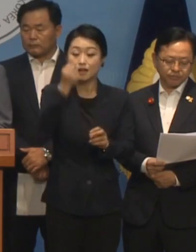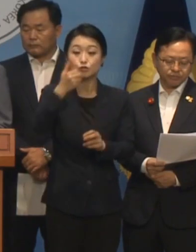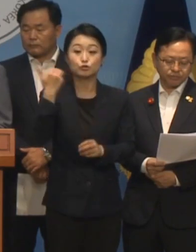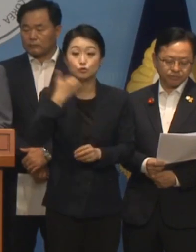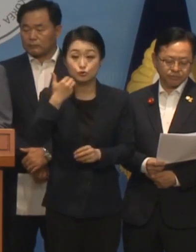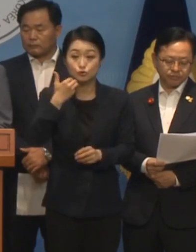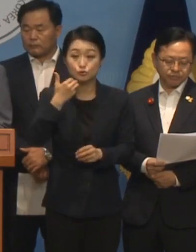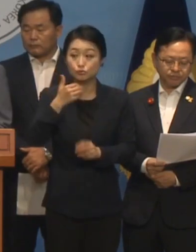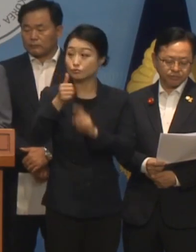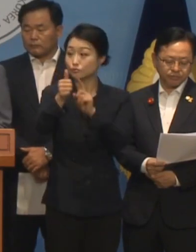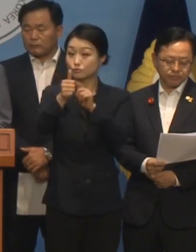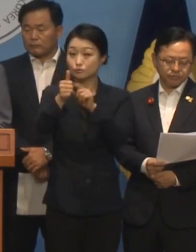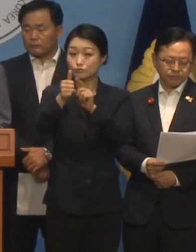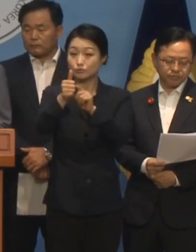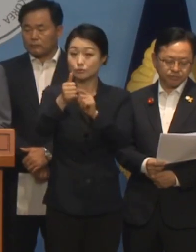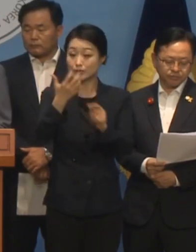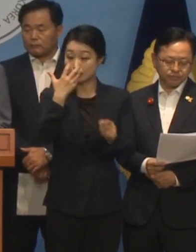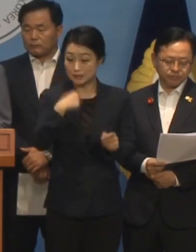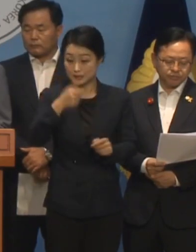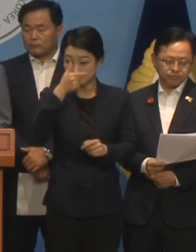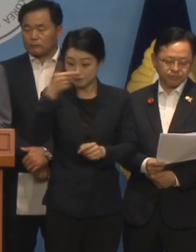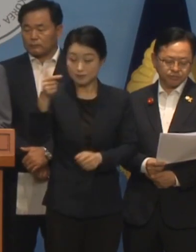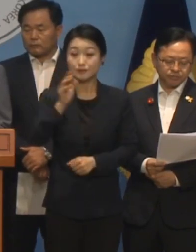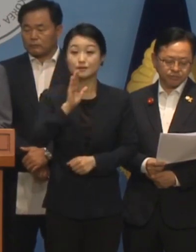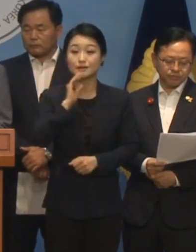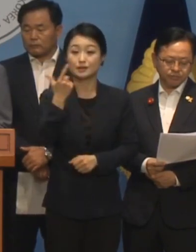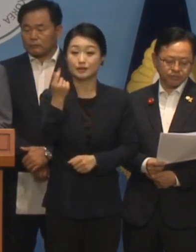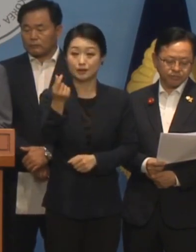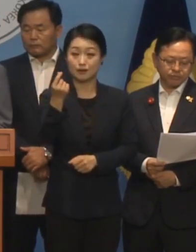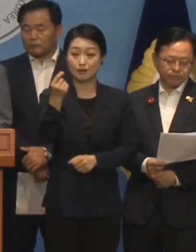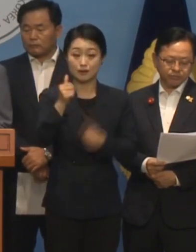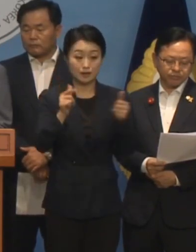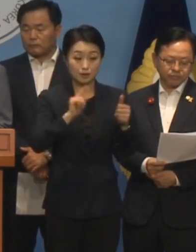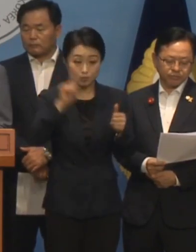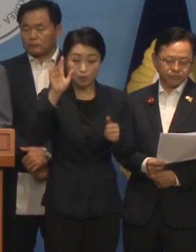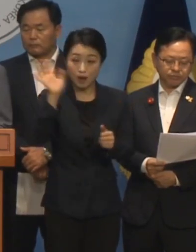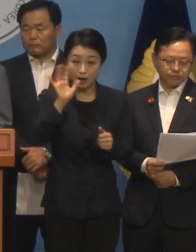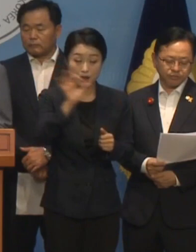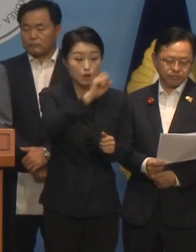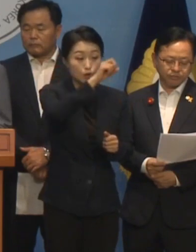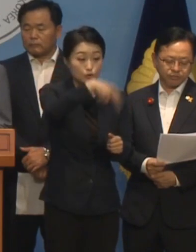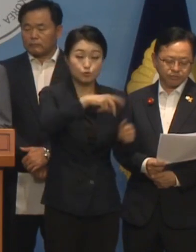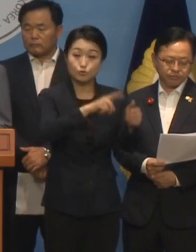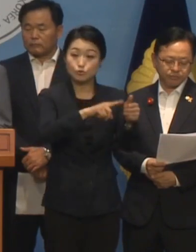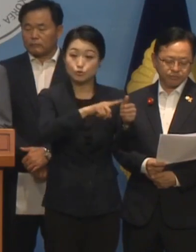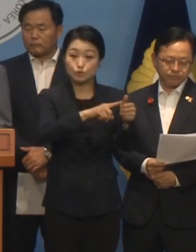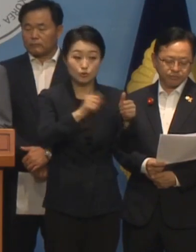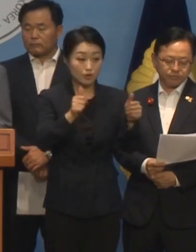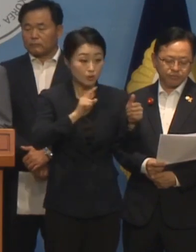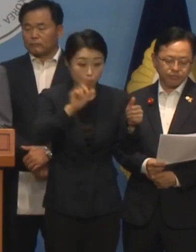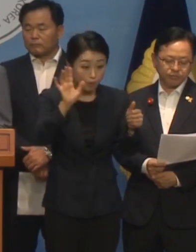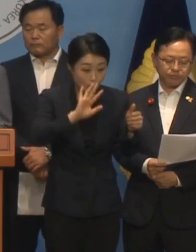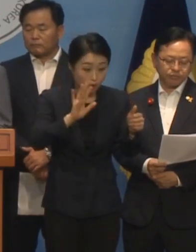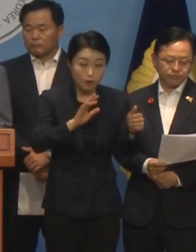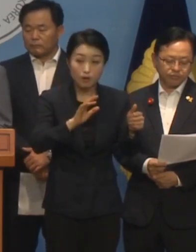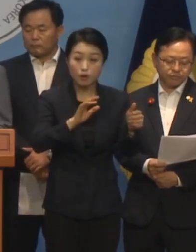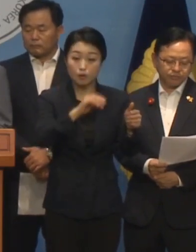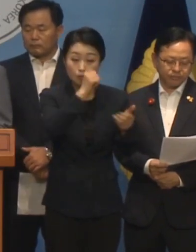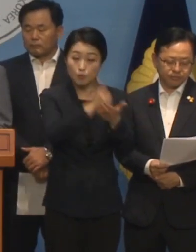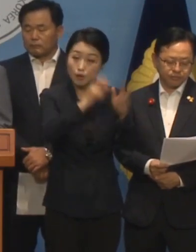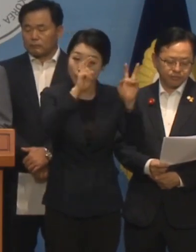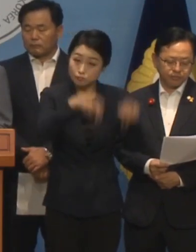범죄 행위를 통해 수익을 얻은 것이 분명할진데 어찌해서 유동규를 기소조차 하지 않았단